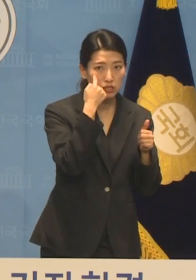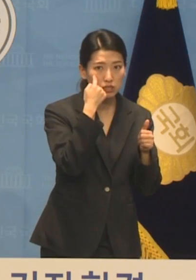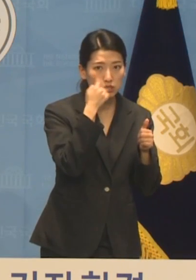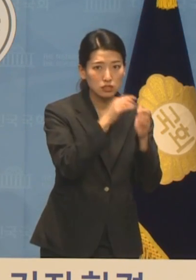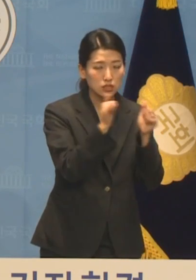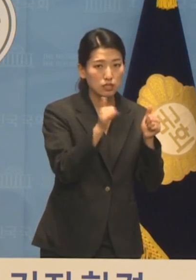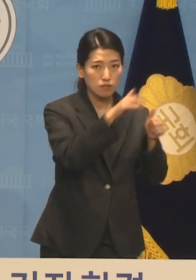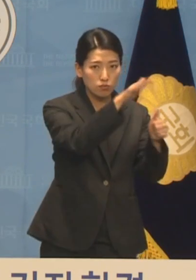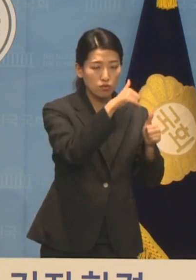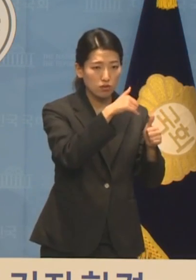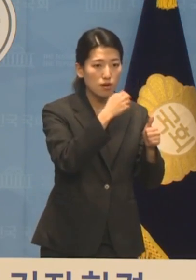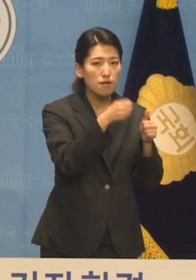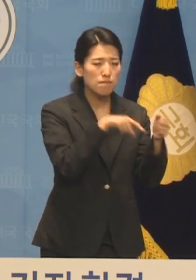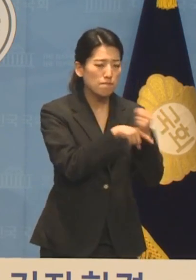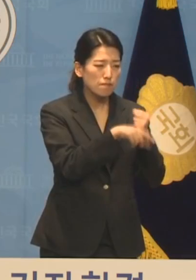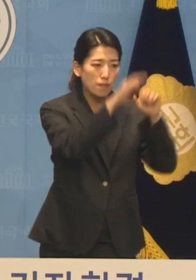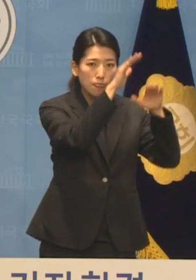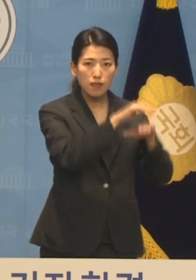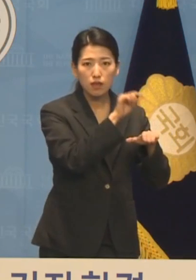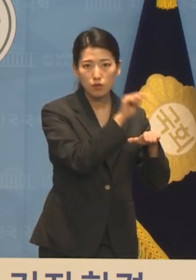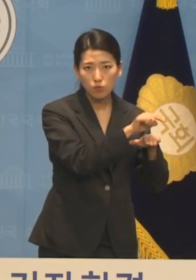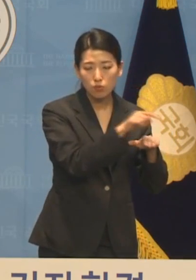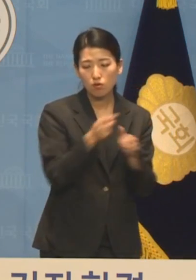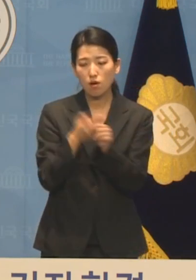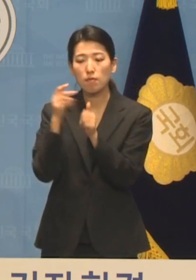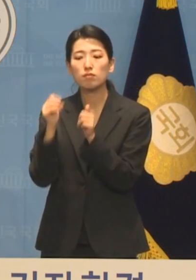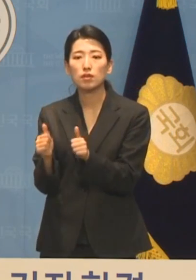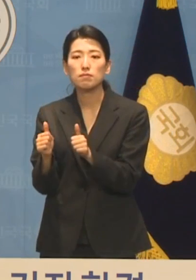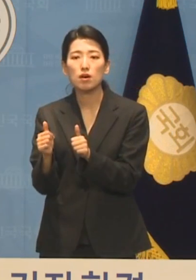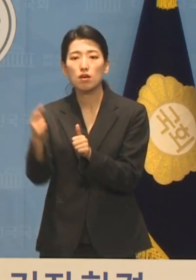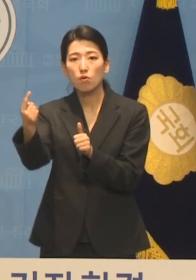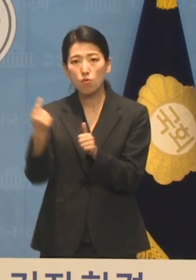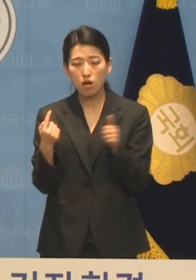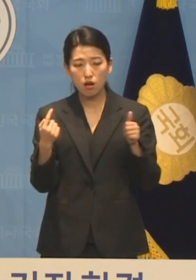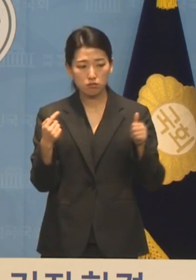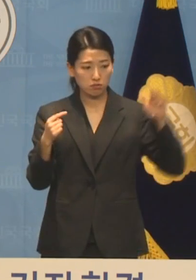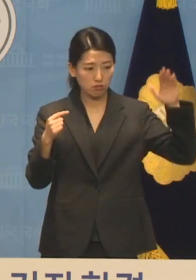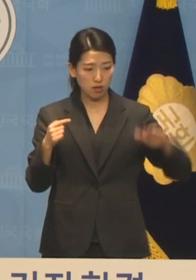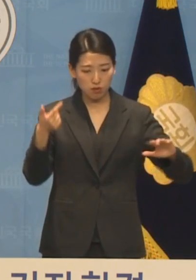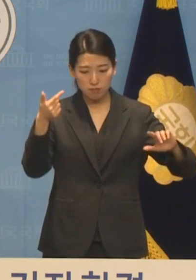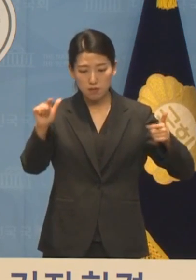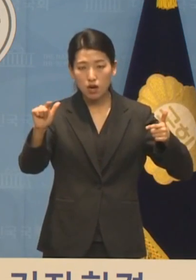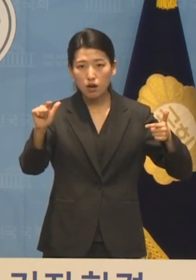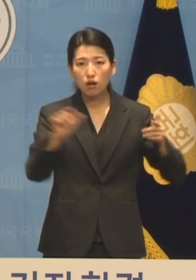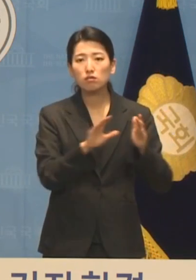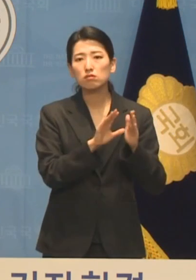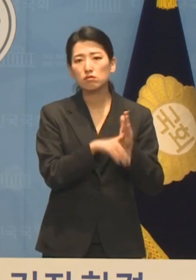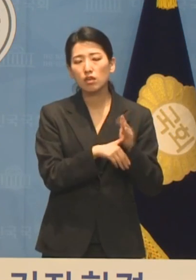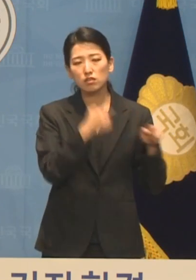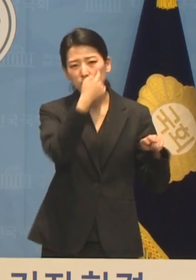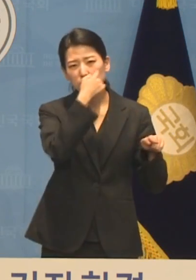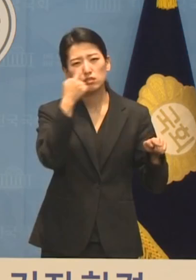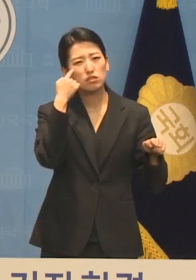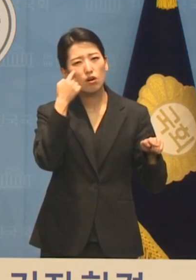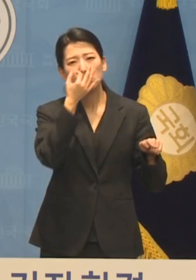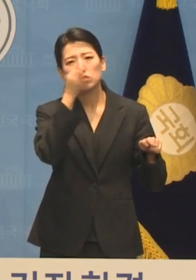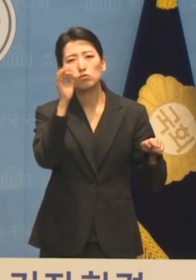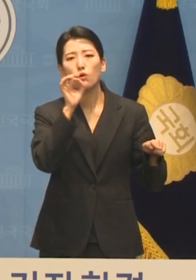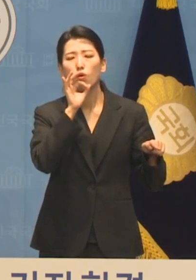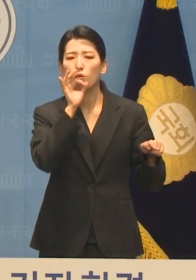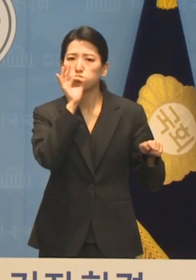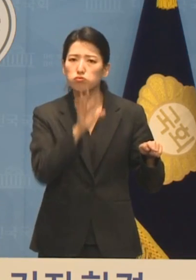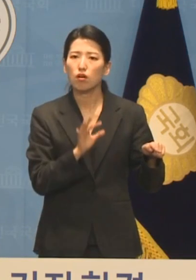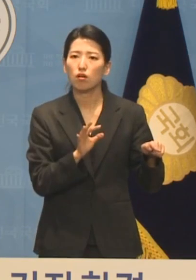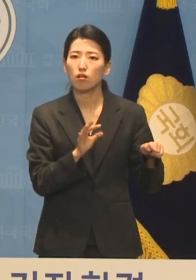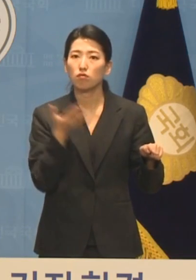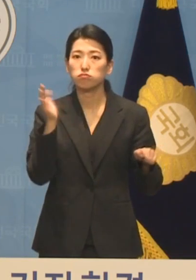개정 형소법 제312조는 법정 증언과 배치되는 부분은 증거 능력을 부인합니다. 하지만